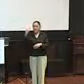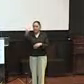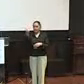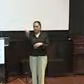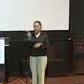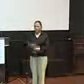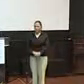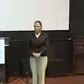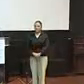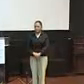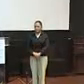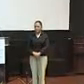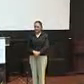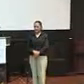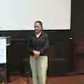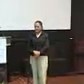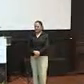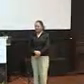Tecnología.